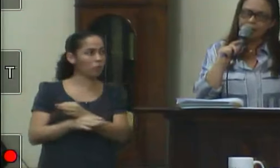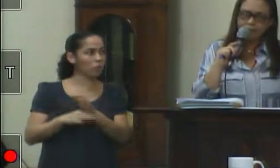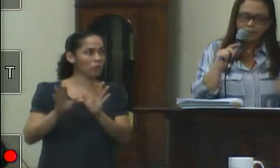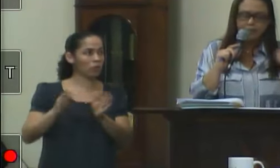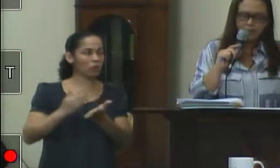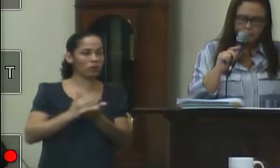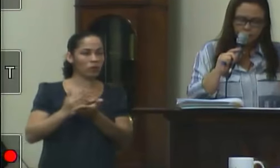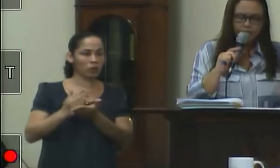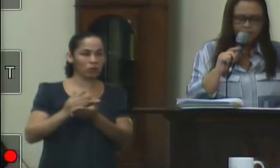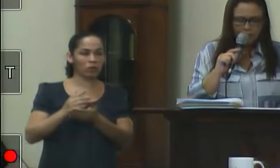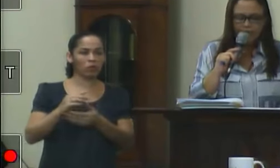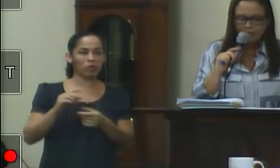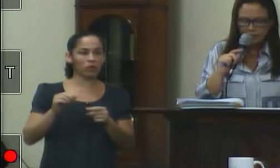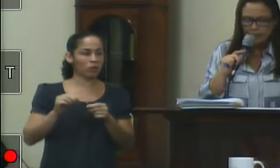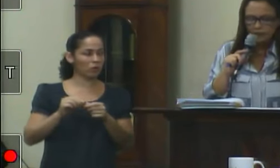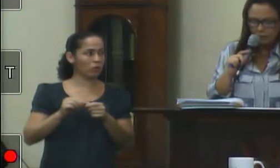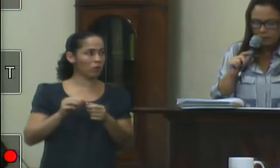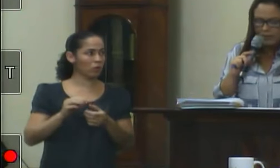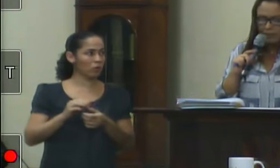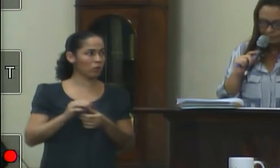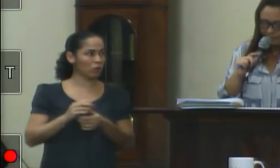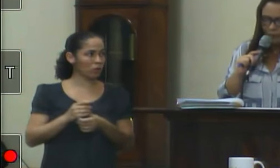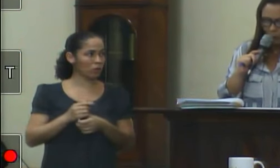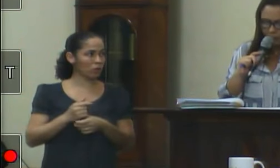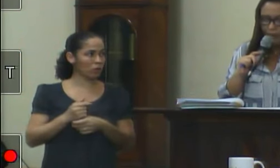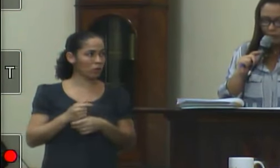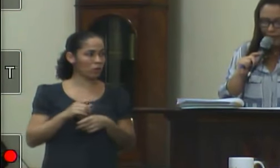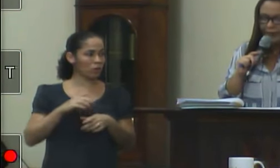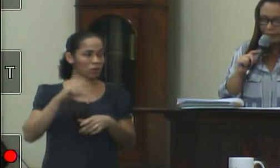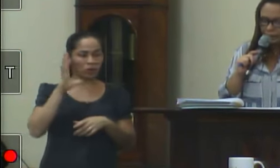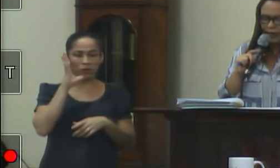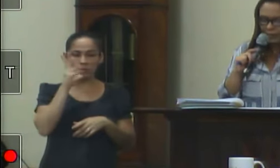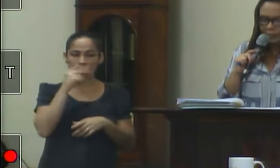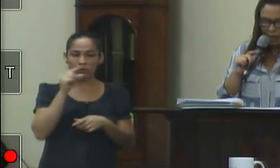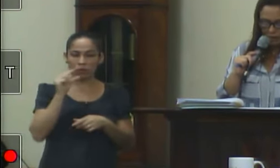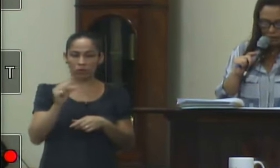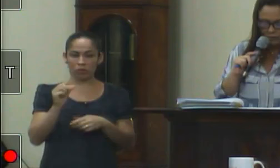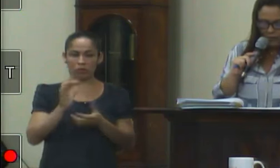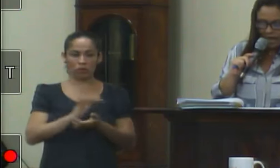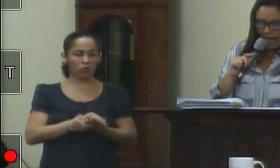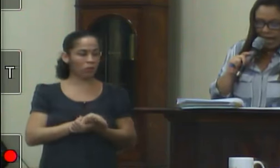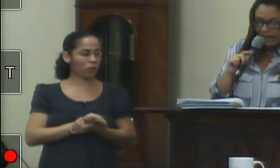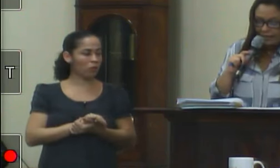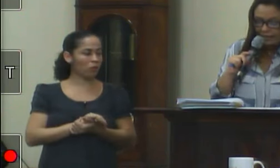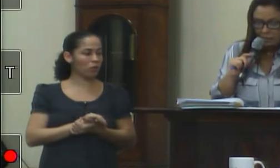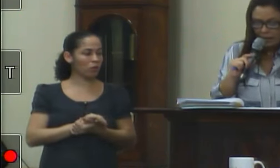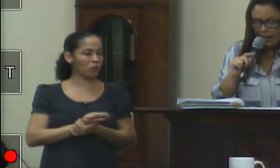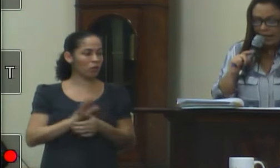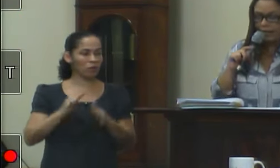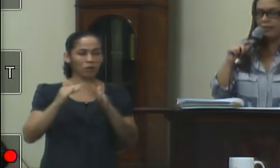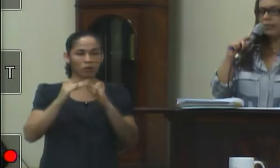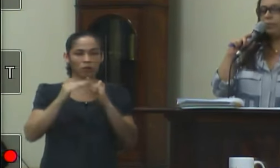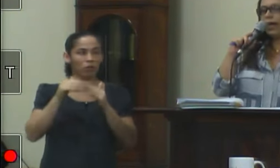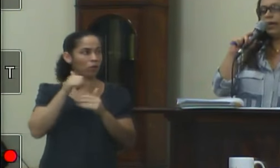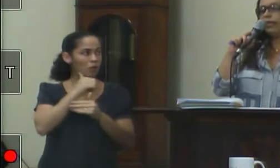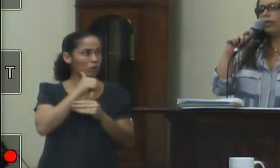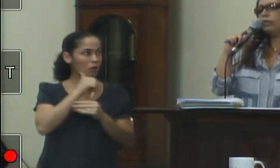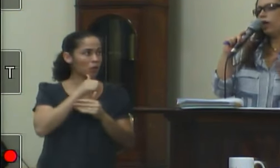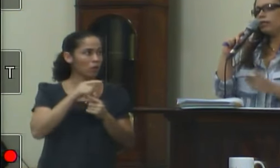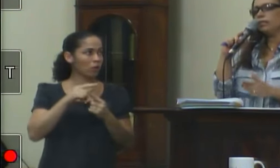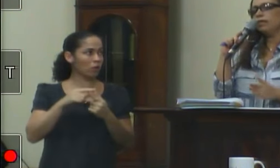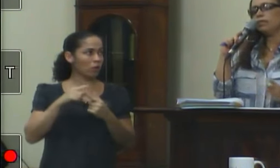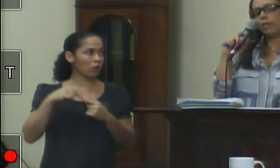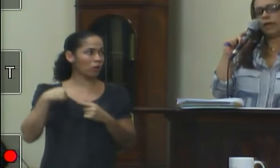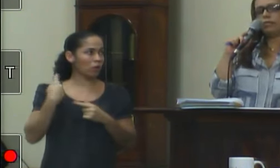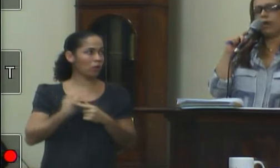entrada na licitação, mas os senhores sabem que licitação é uma coisa um pouco demorada, infelizmente. A Casa da Mulher, também